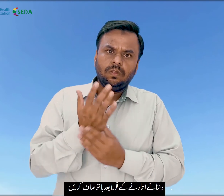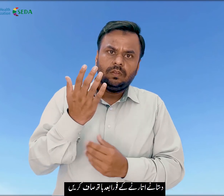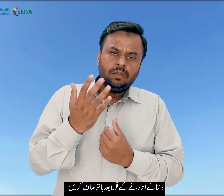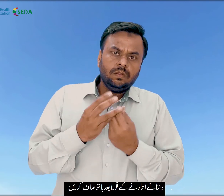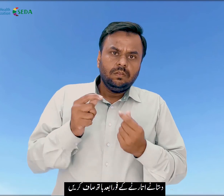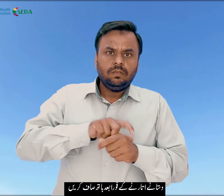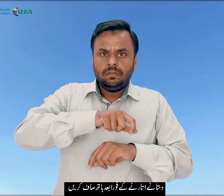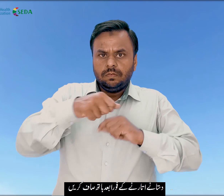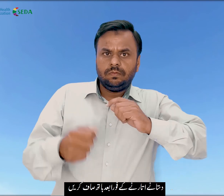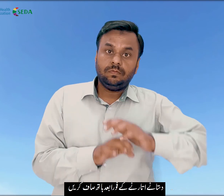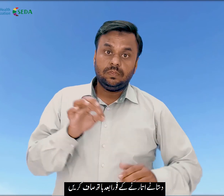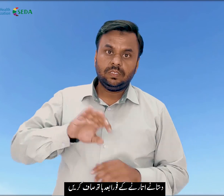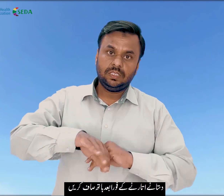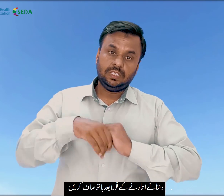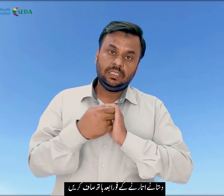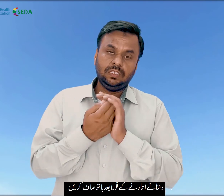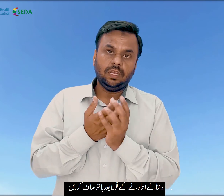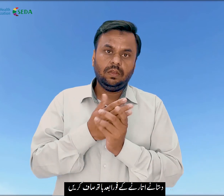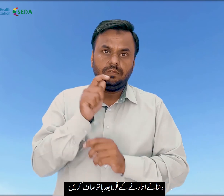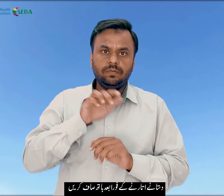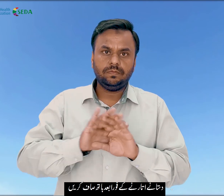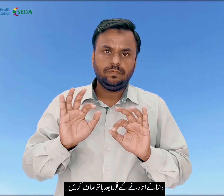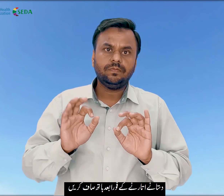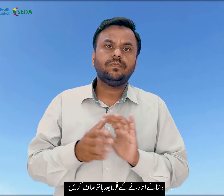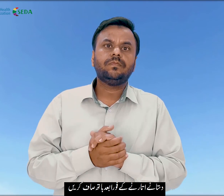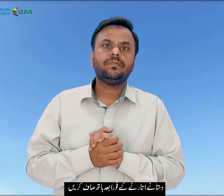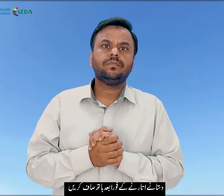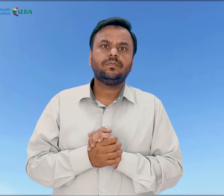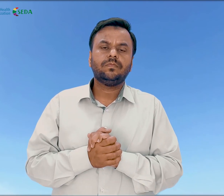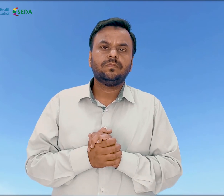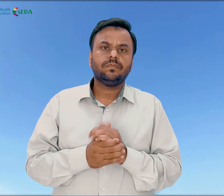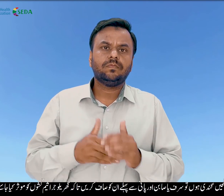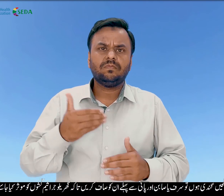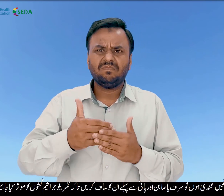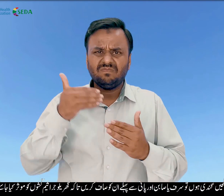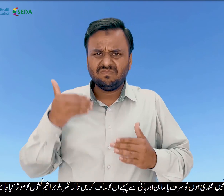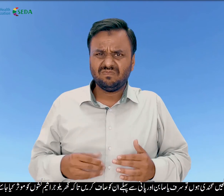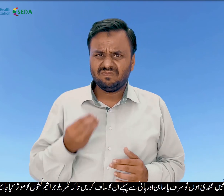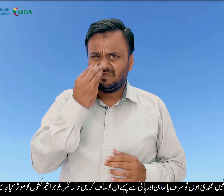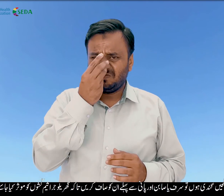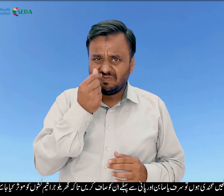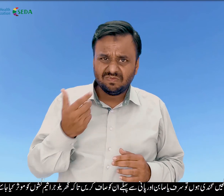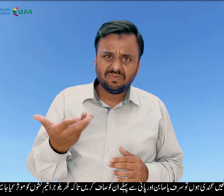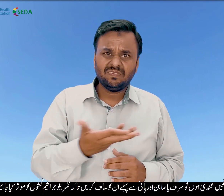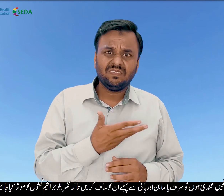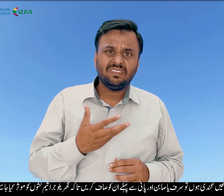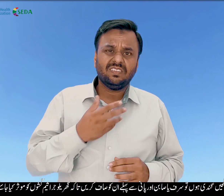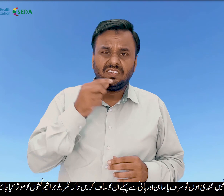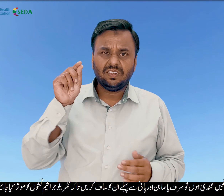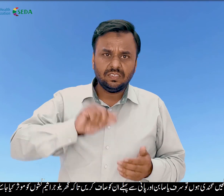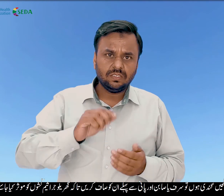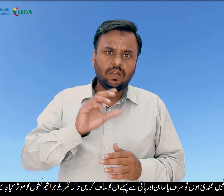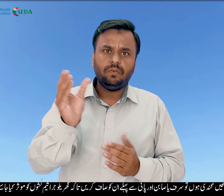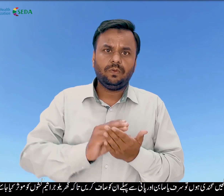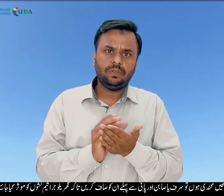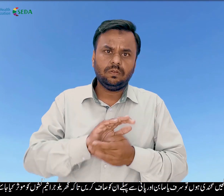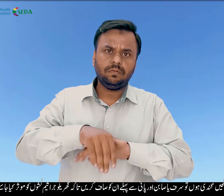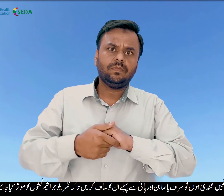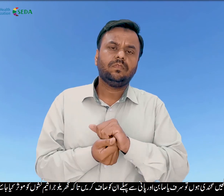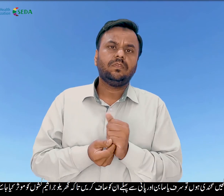دستانے اتارنے کے فوراً بعد ہاتھ صاف کریں۔ اگر سطحیں گندی ہوں تو سرف یا صابن